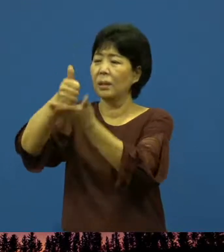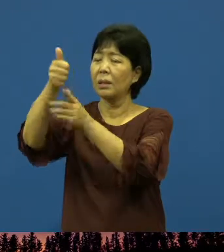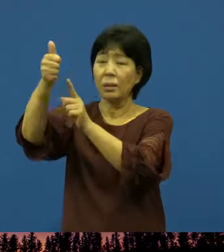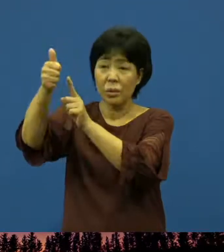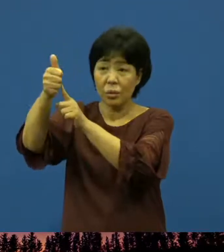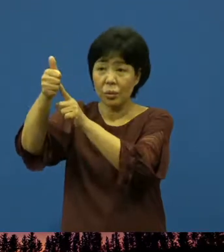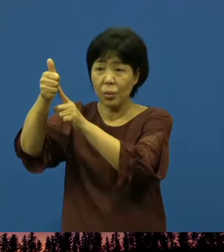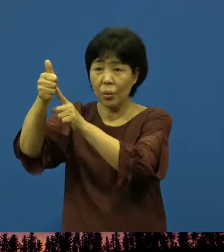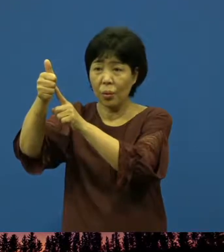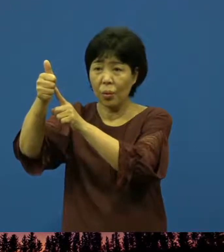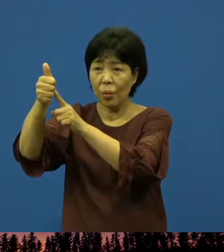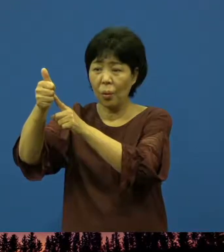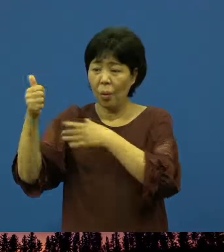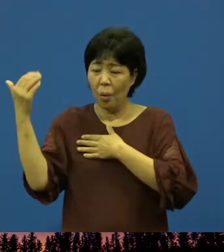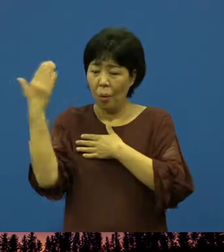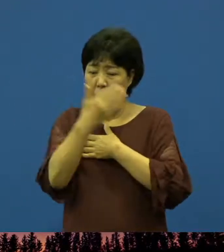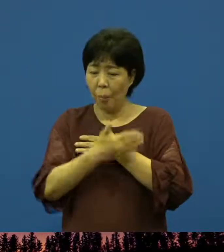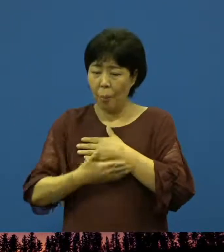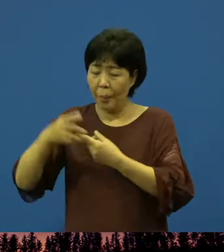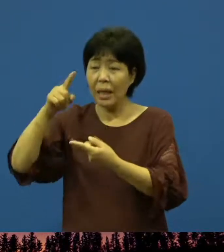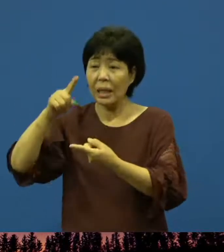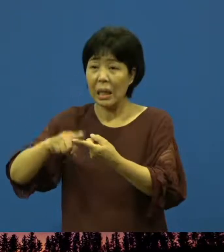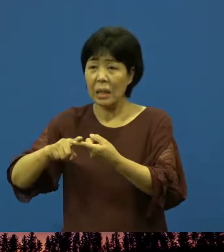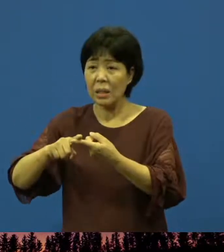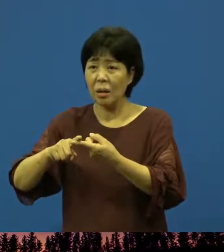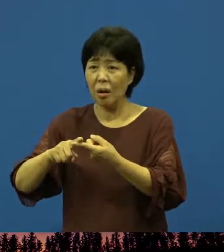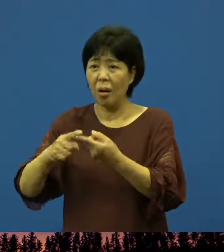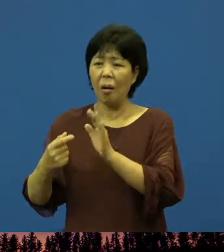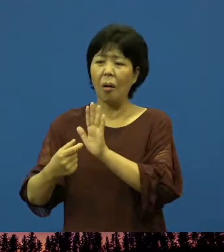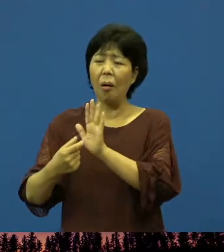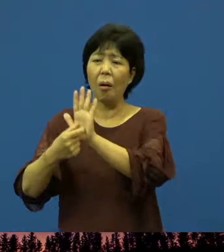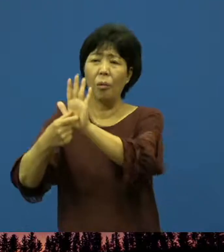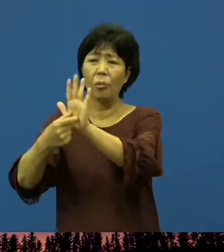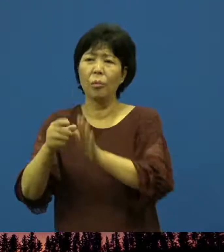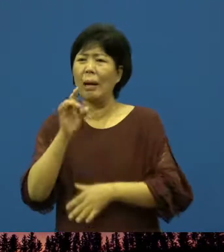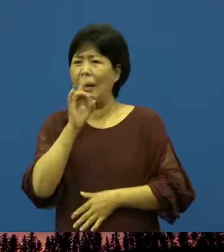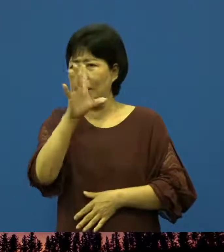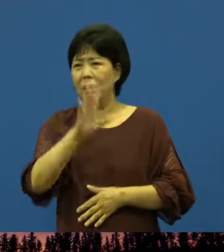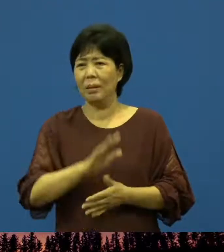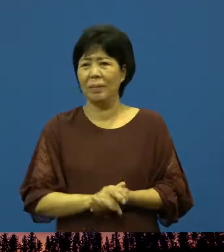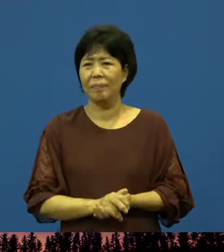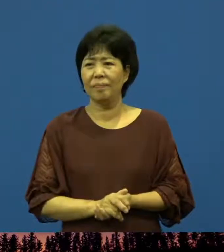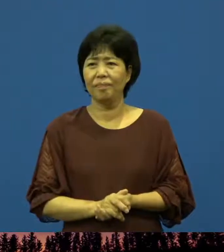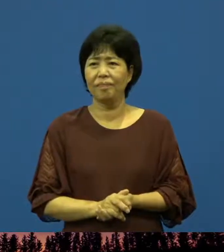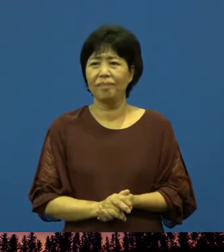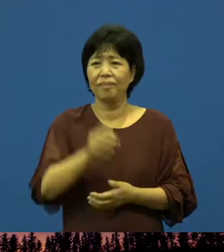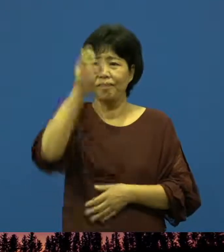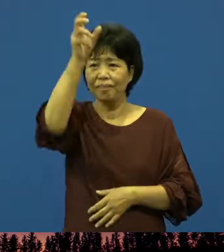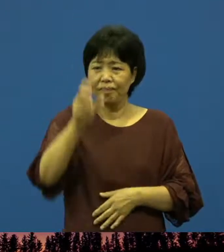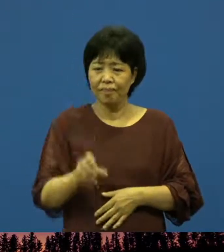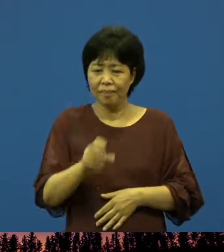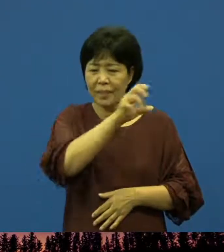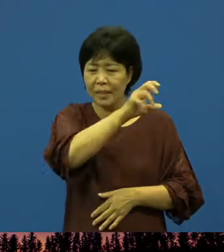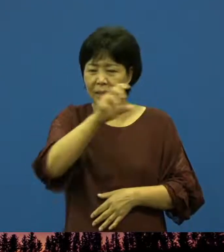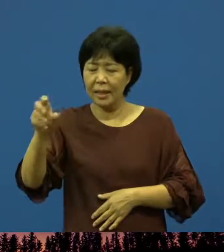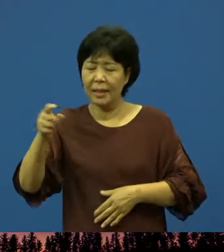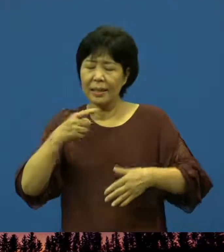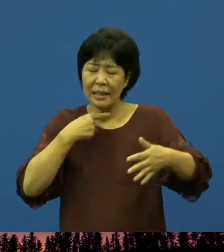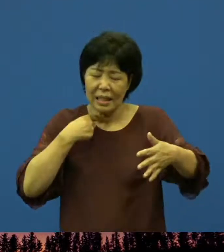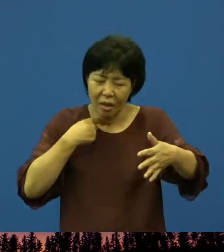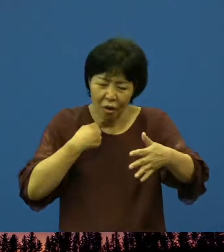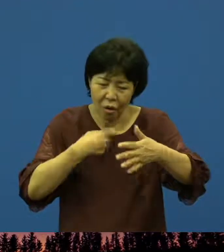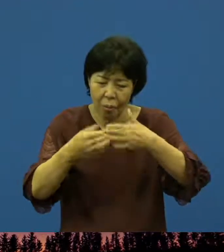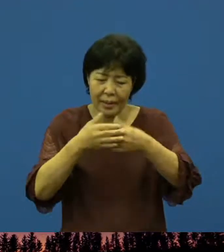그리스도의 몸을 부정하면 안 돼요. 그래서 우리가 그리스도의 십자가를 깊이 경험한다는 그